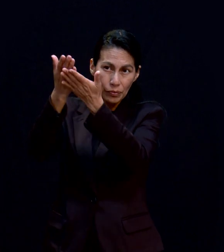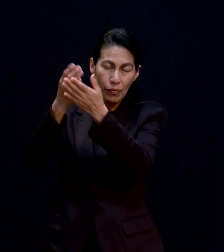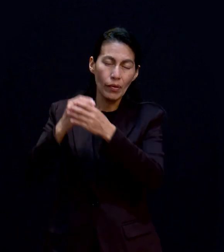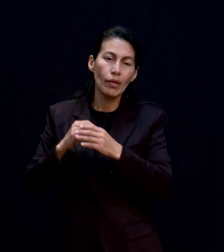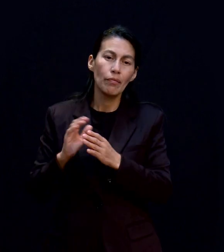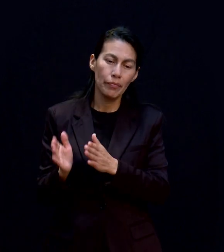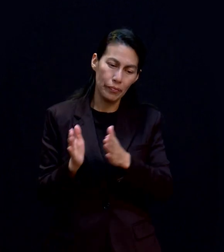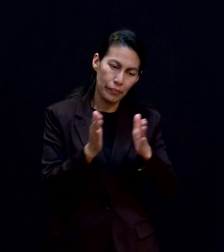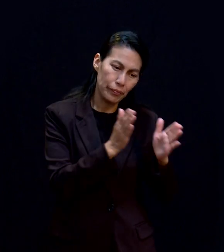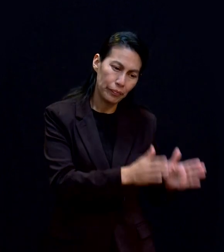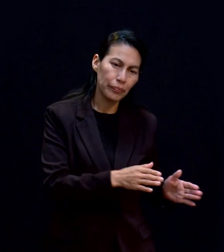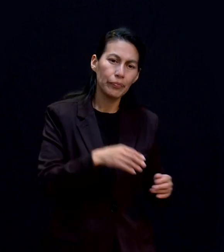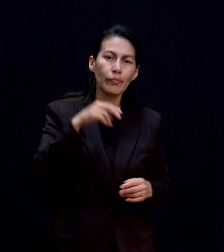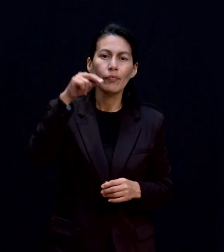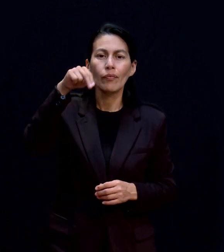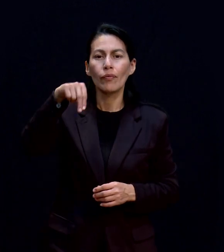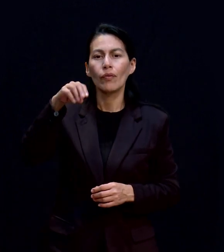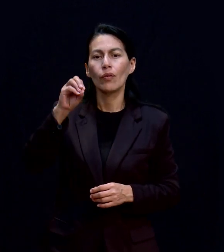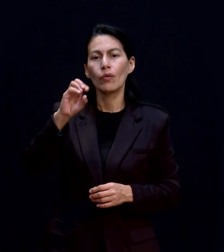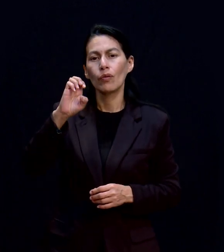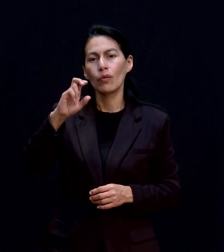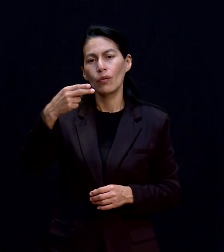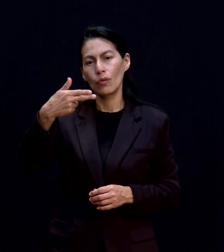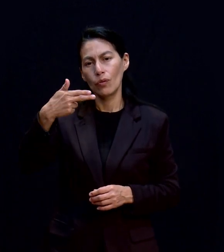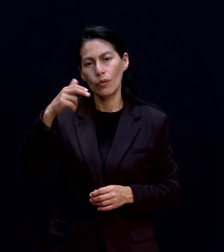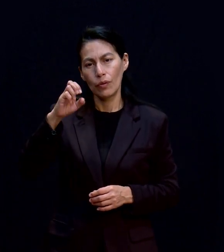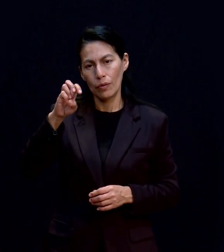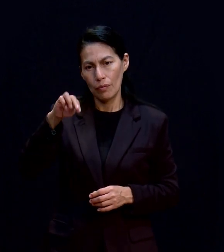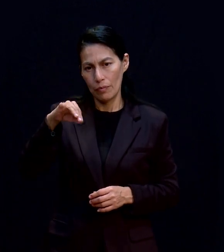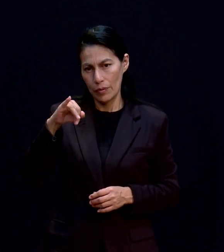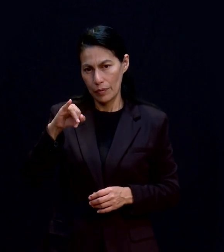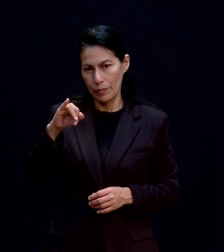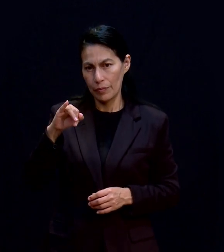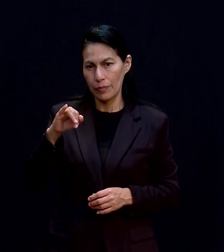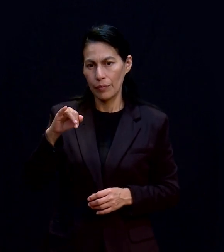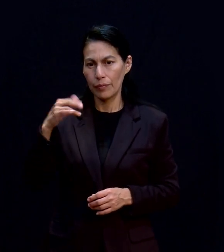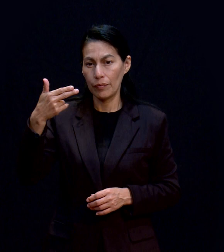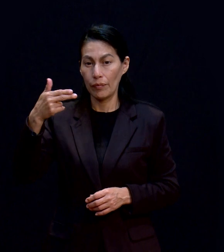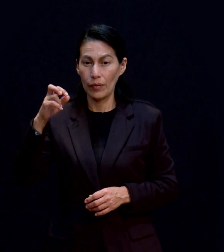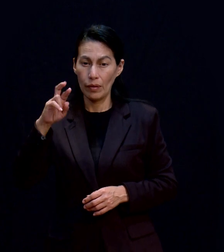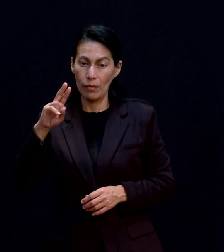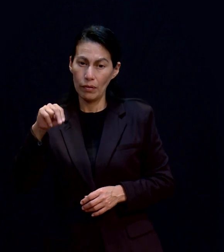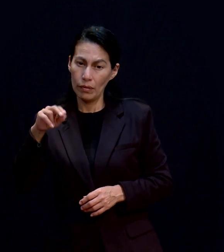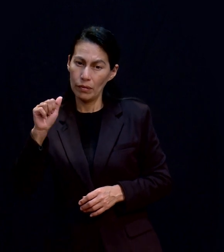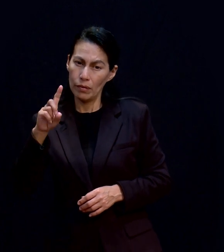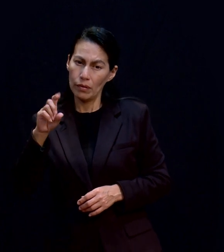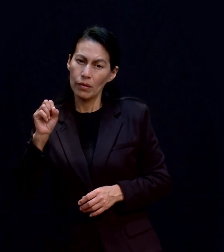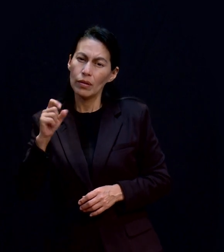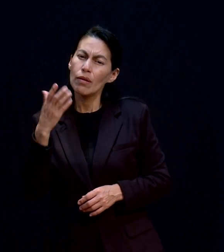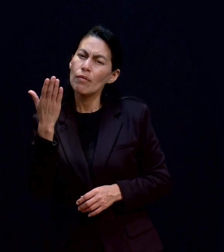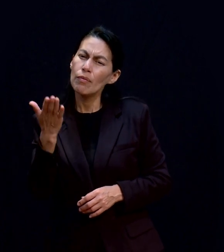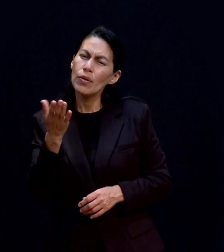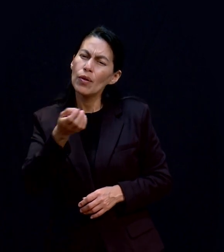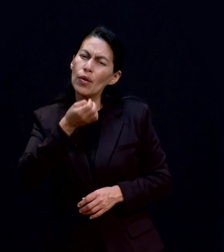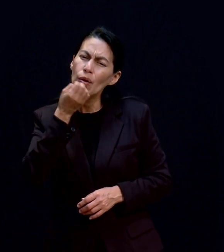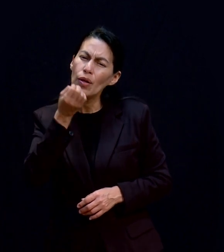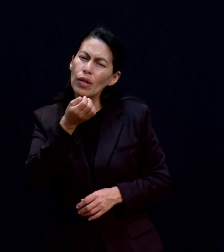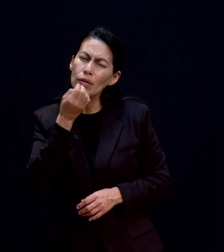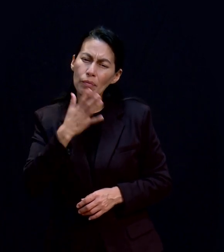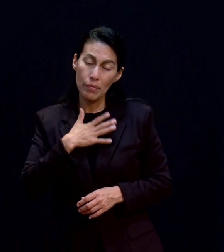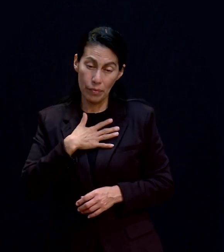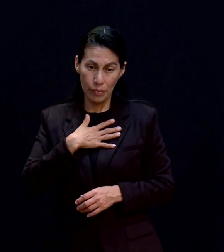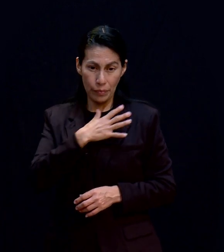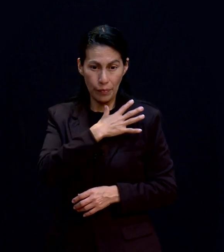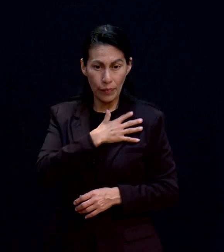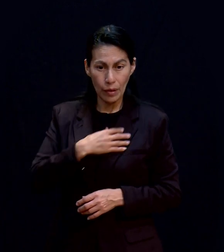hernández es un privilegio conectarme a este ministerio amén pido y ruego por sus